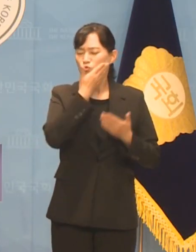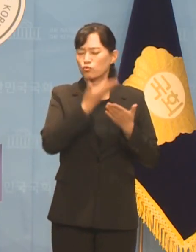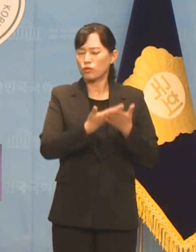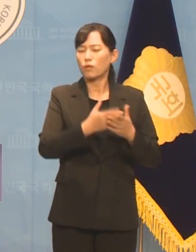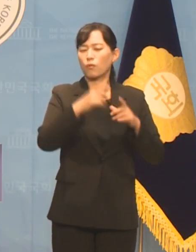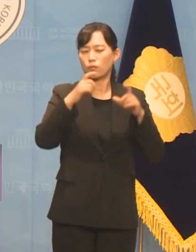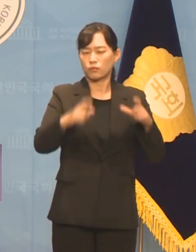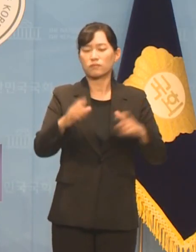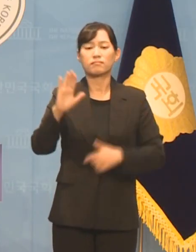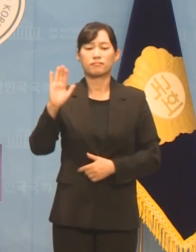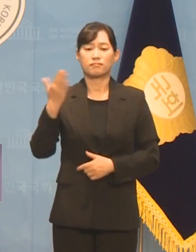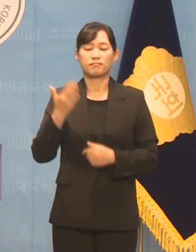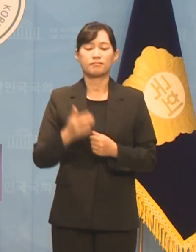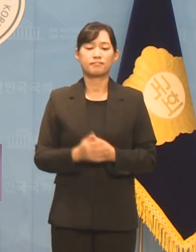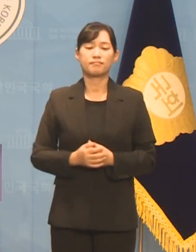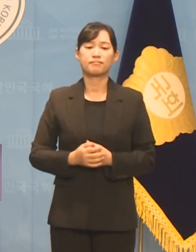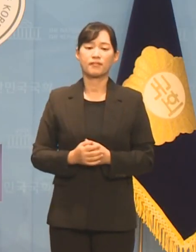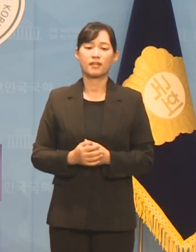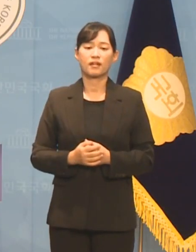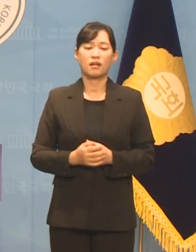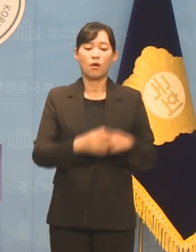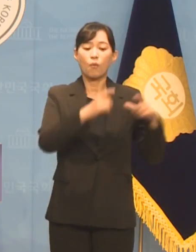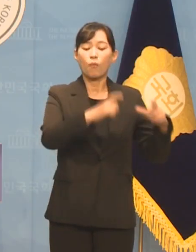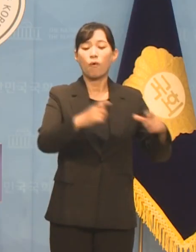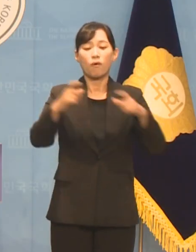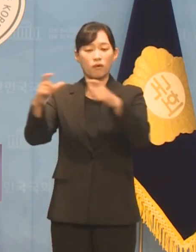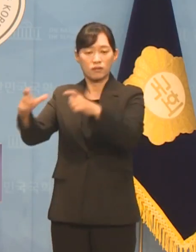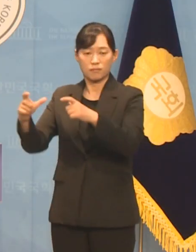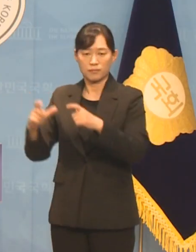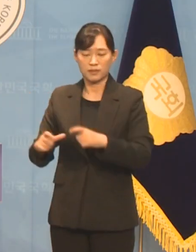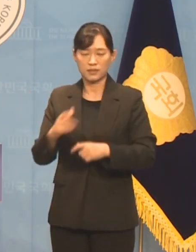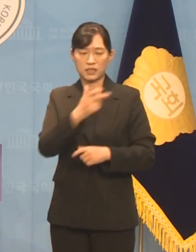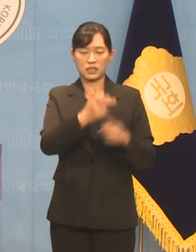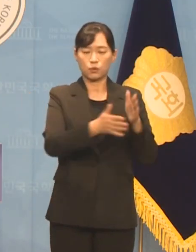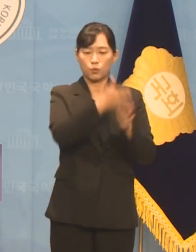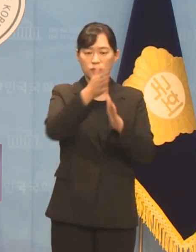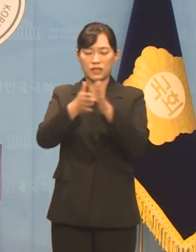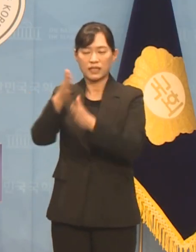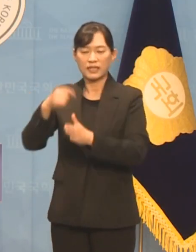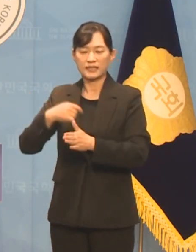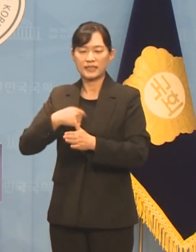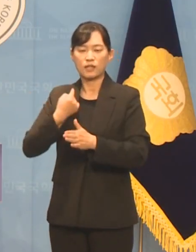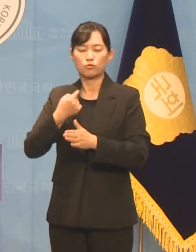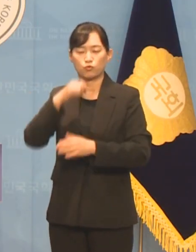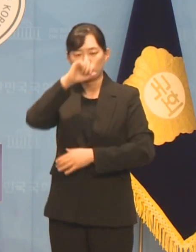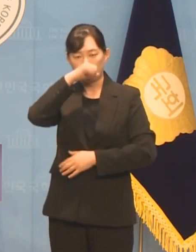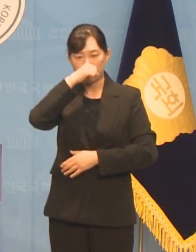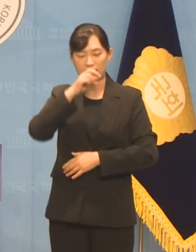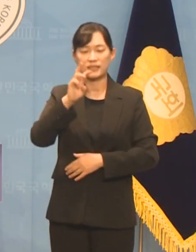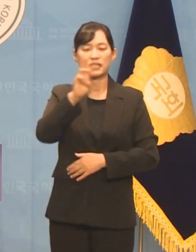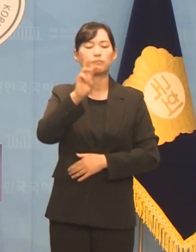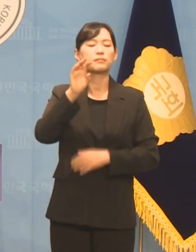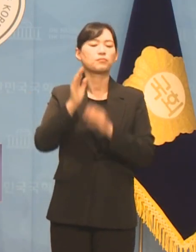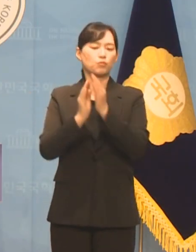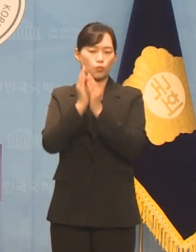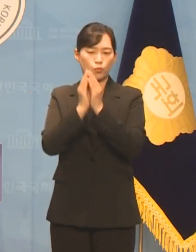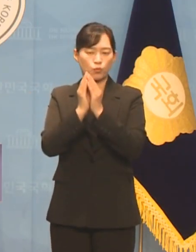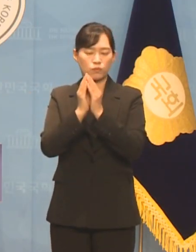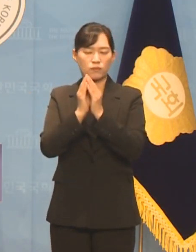것입니다. 5대 권역별 메가시티의 자율예산 30조 원을 매년